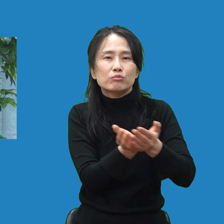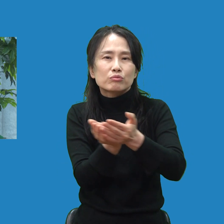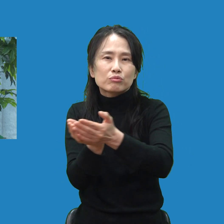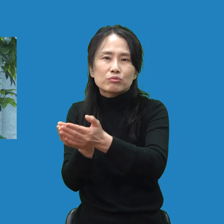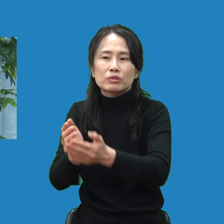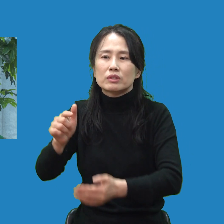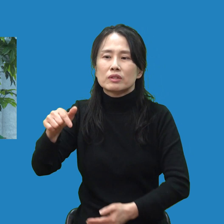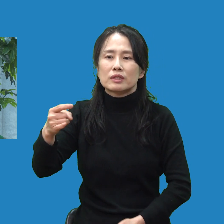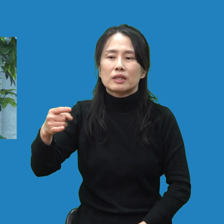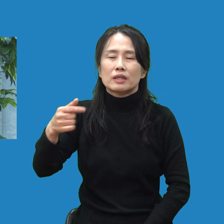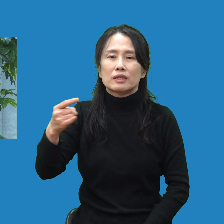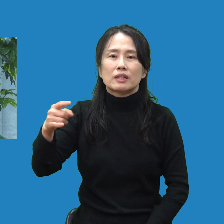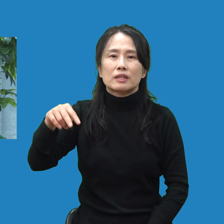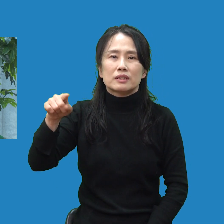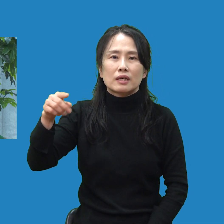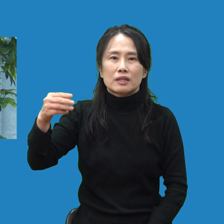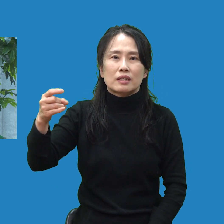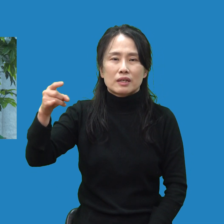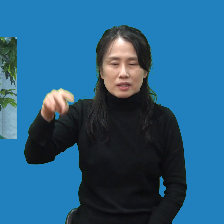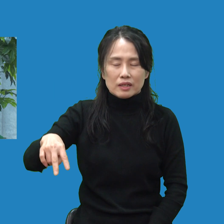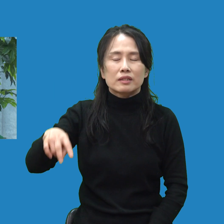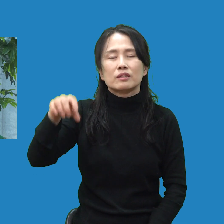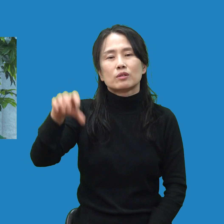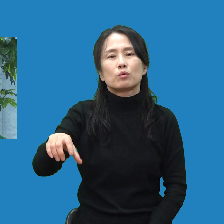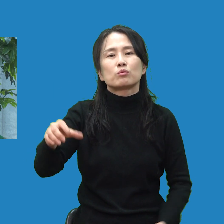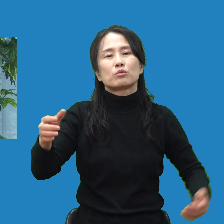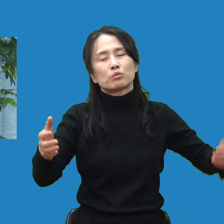게네사렛이라는 땅으로 가게 됐습니다.